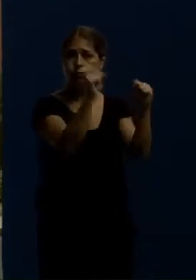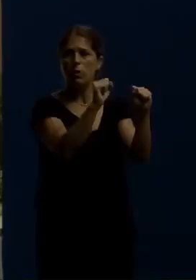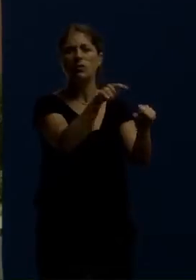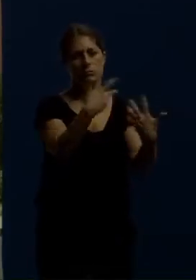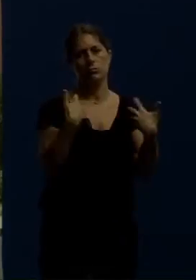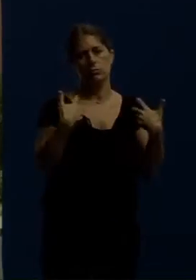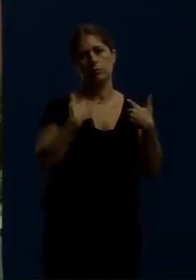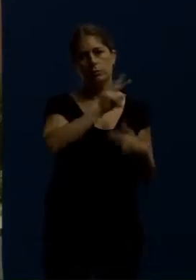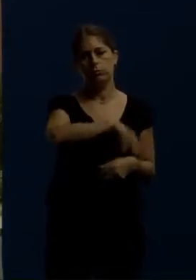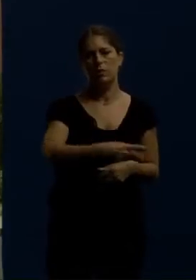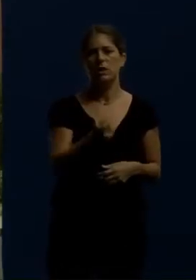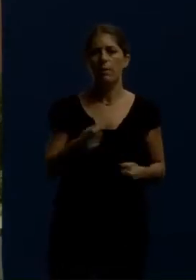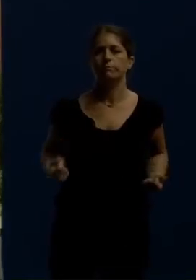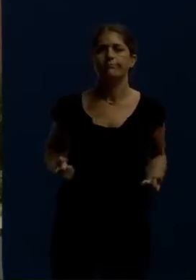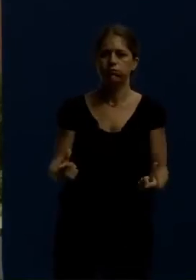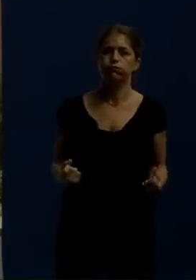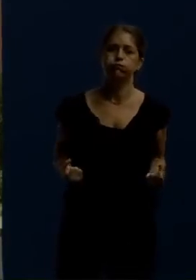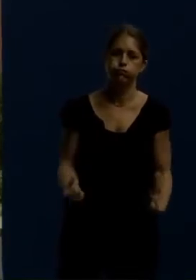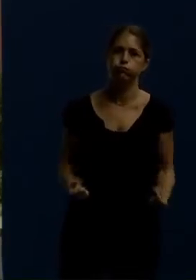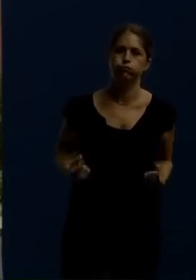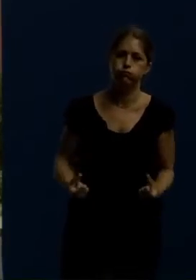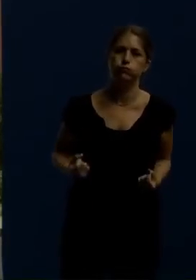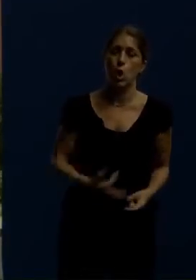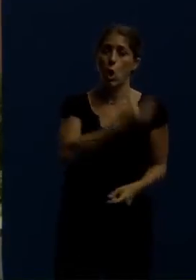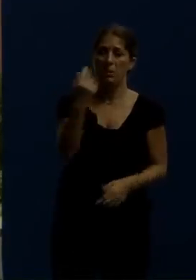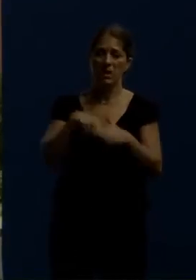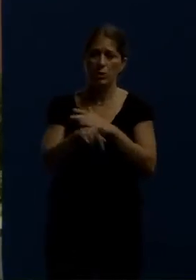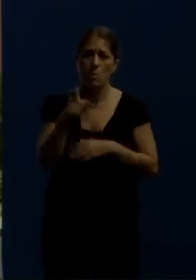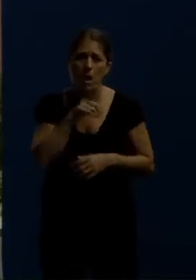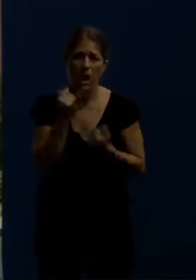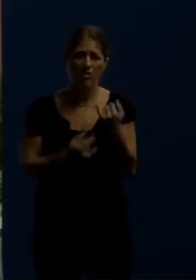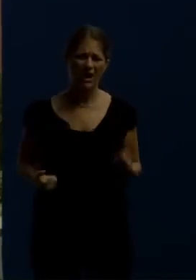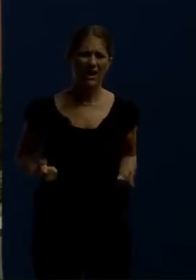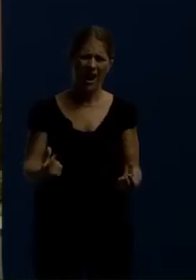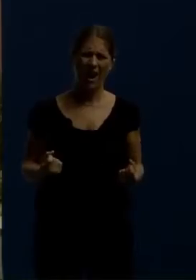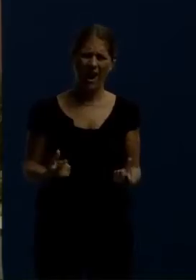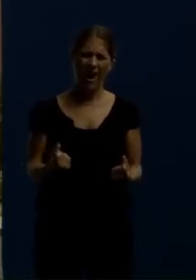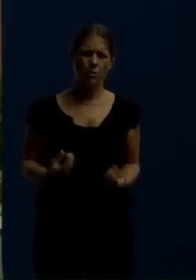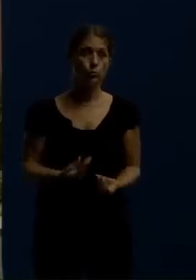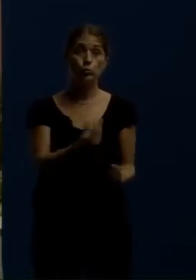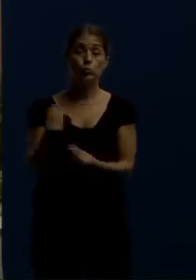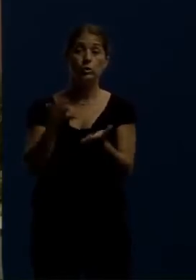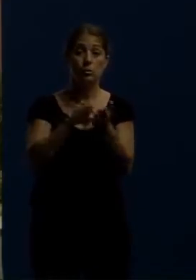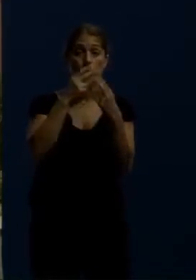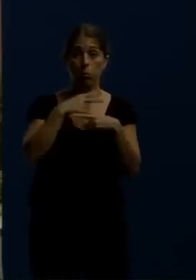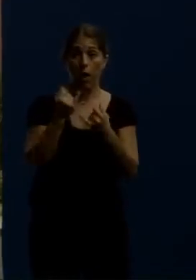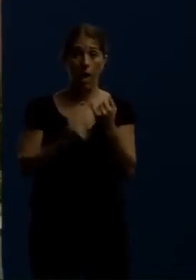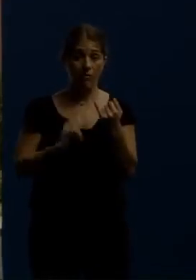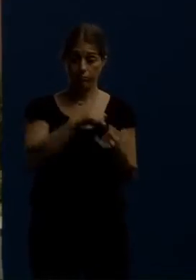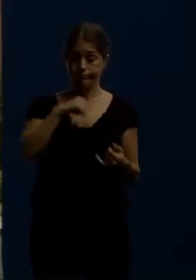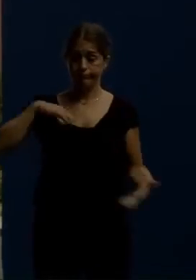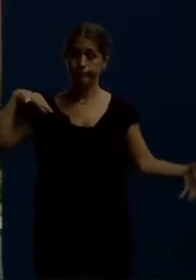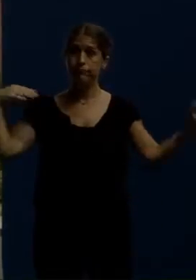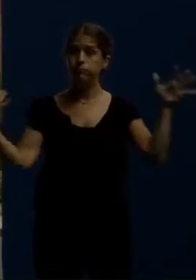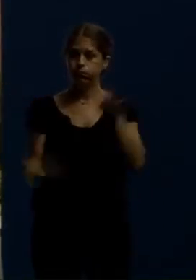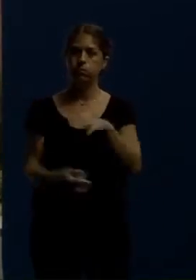Porque é despilfarro e é unha mala xestión gastar máis cartos que nunca nuns servicios públicos que agora son privatizados